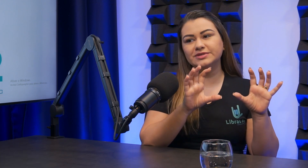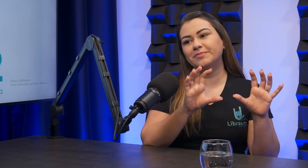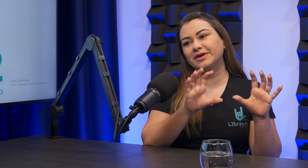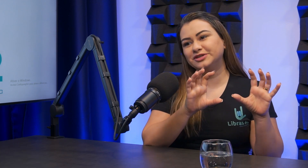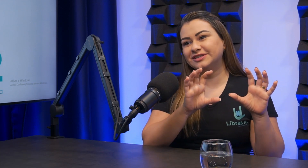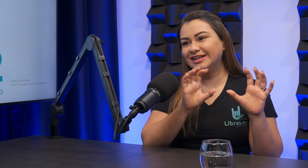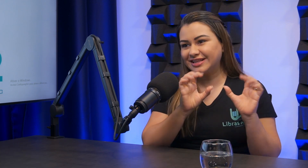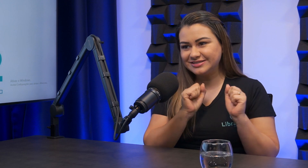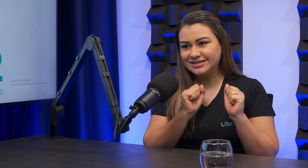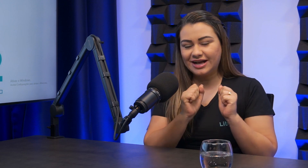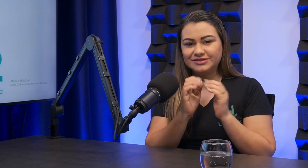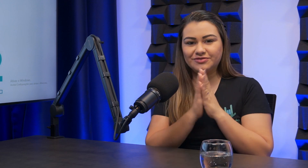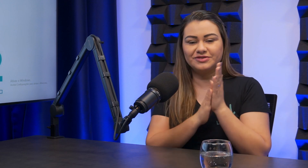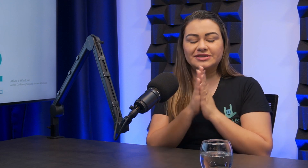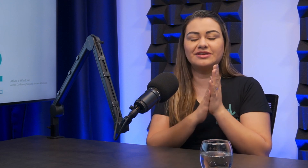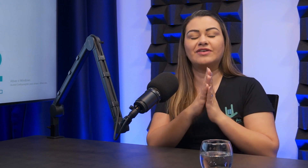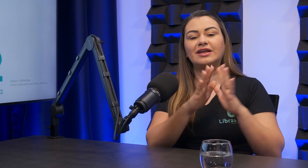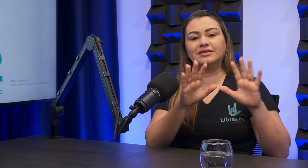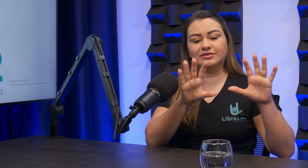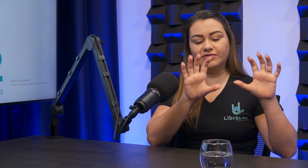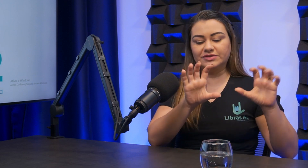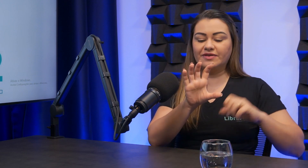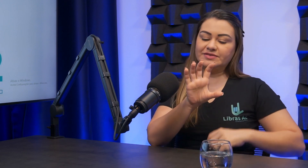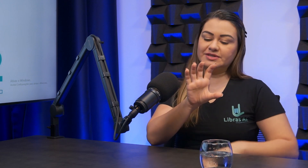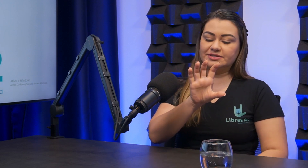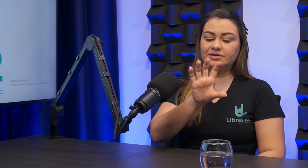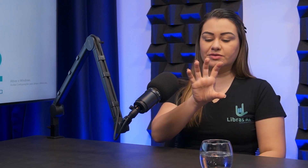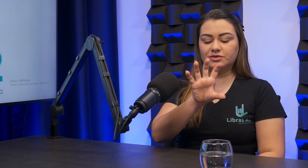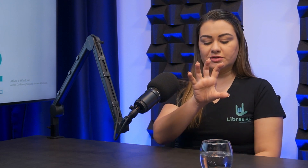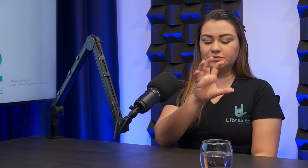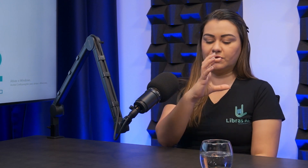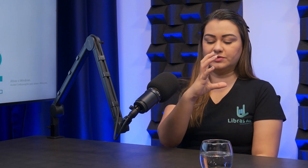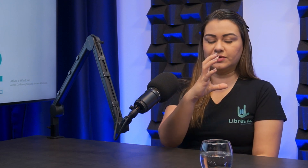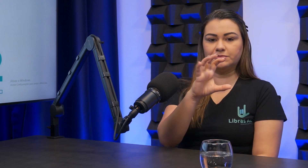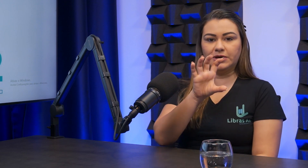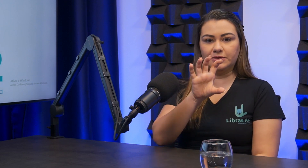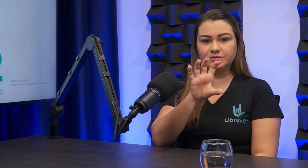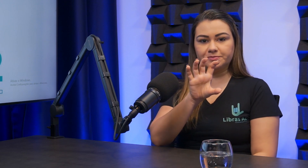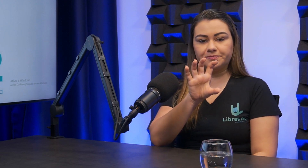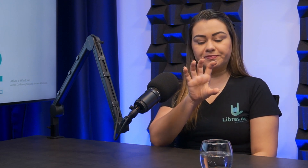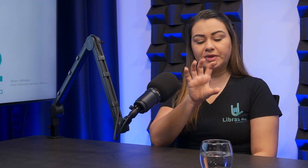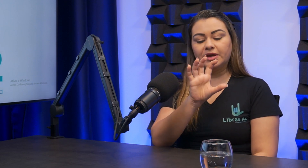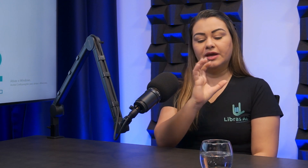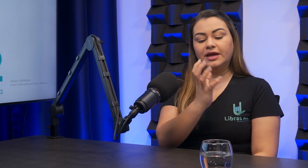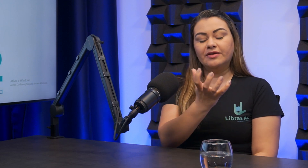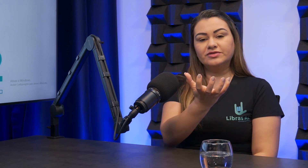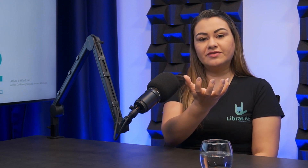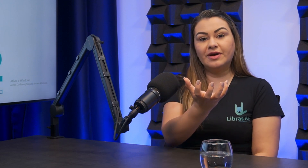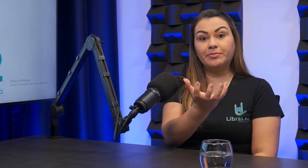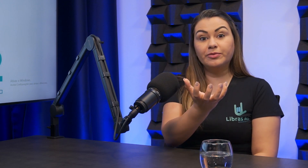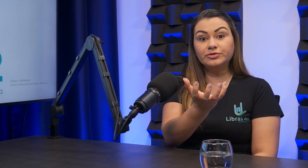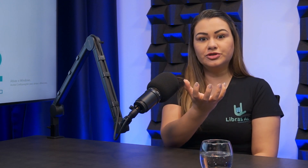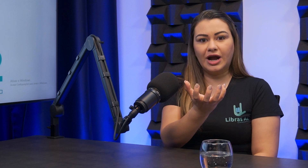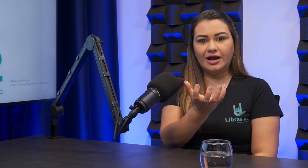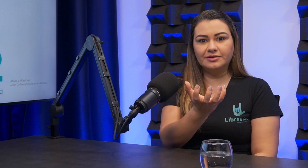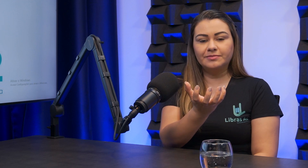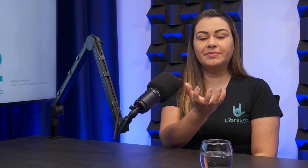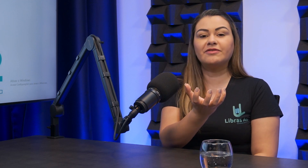depende aí da intensidade que você está falando. Então, você vai fazer assim com as suas mãos e você vai puxar para